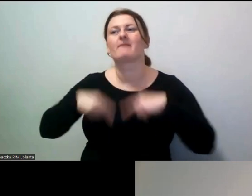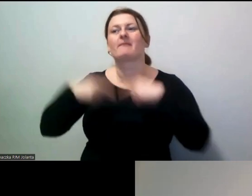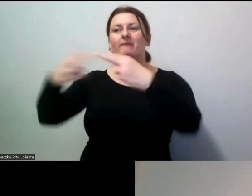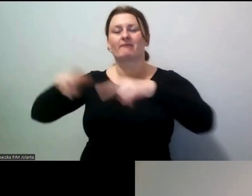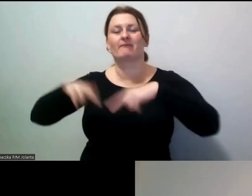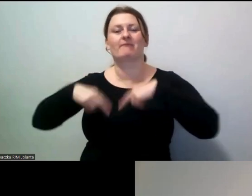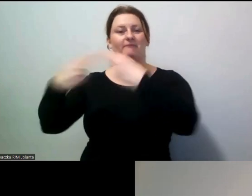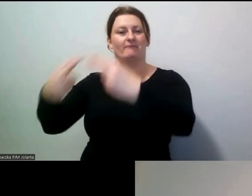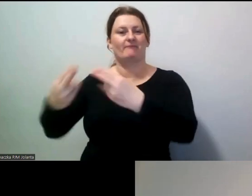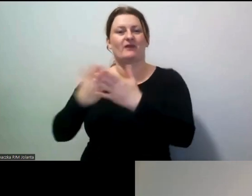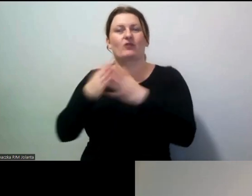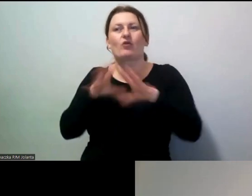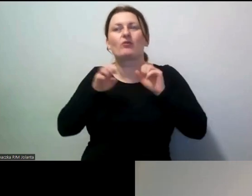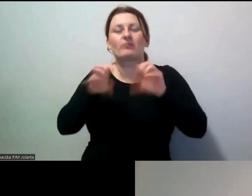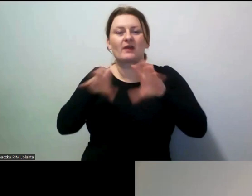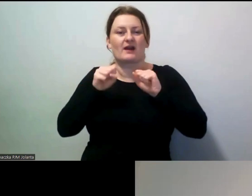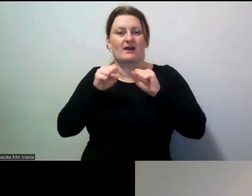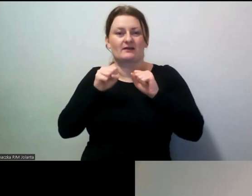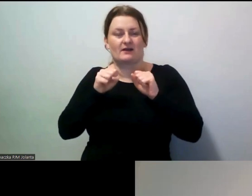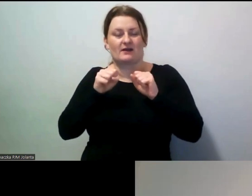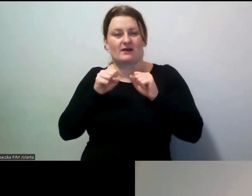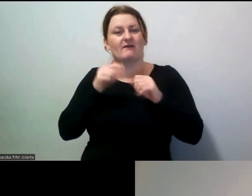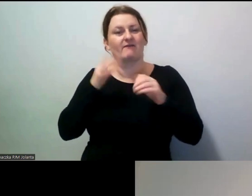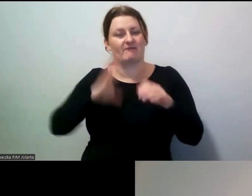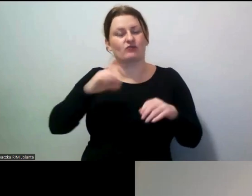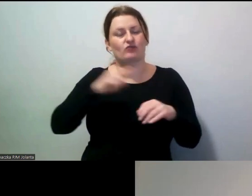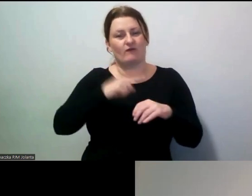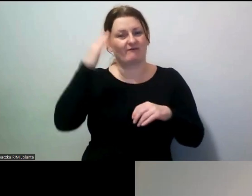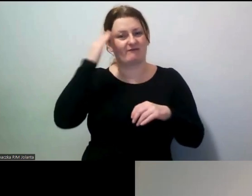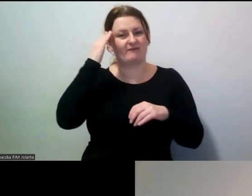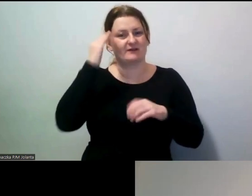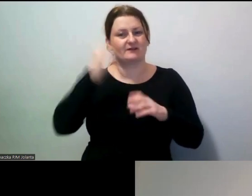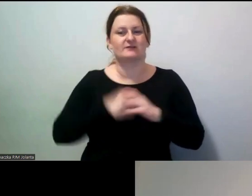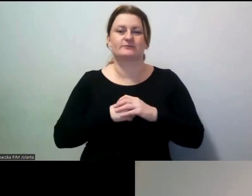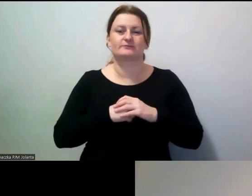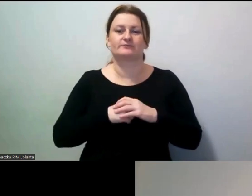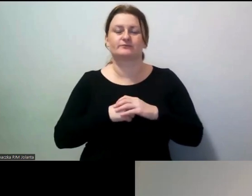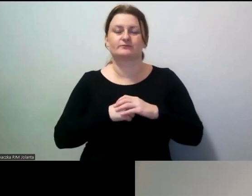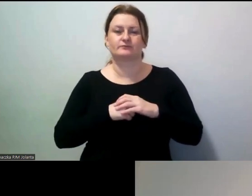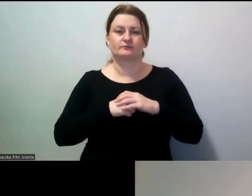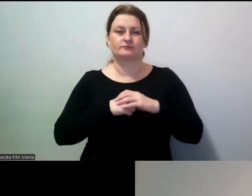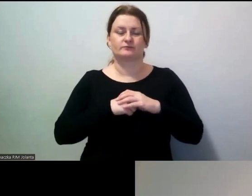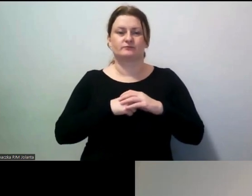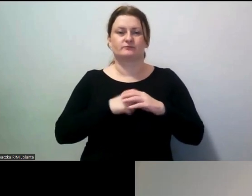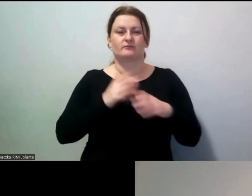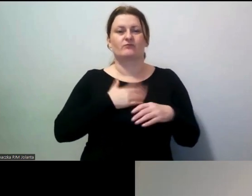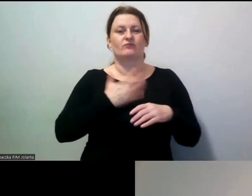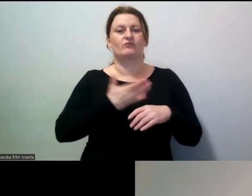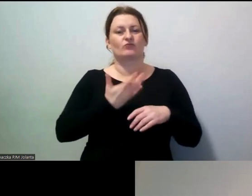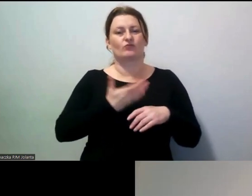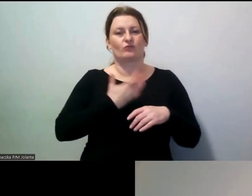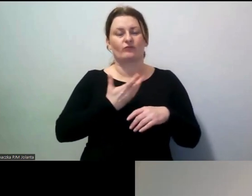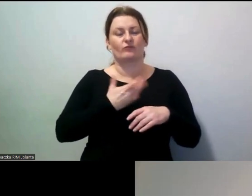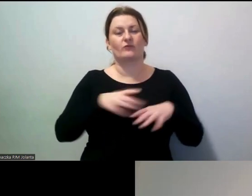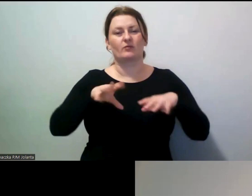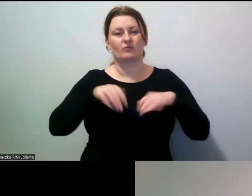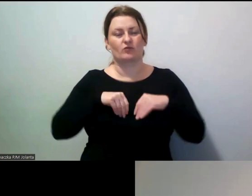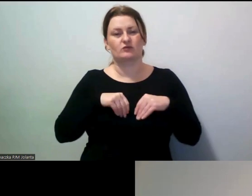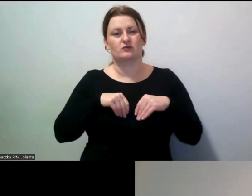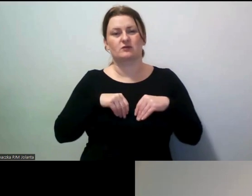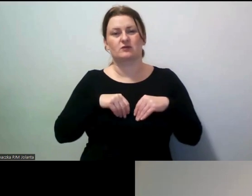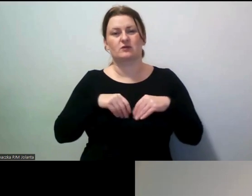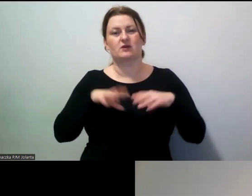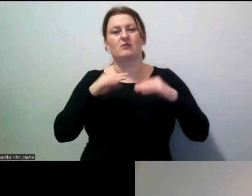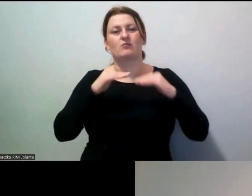jest warte, żeby wziąć to pod uwagę. I mam takie wrażenie, że można, że może